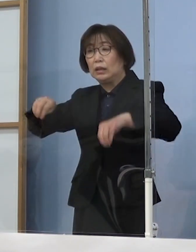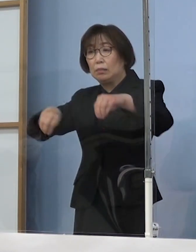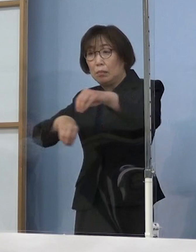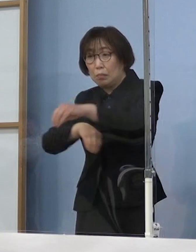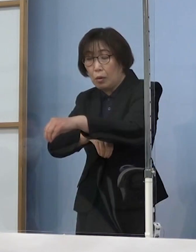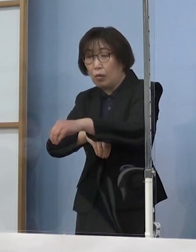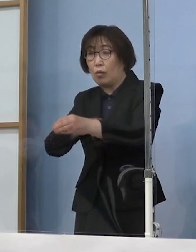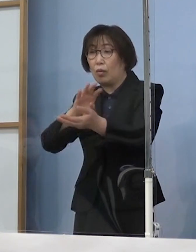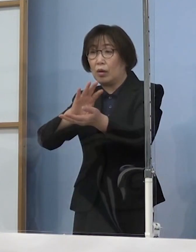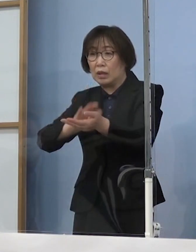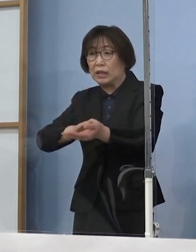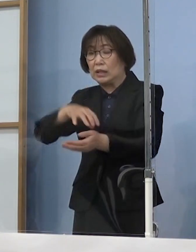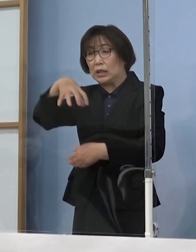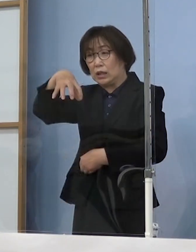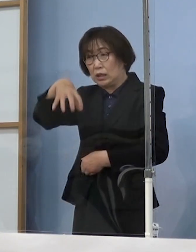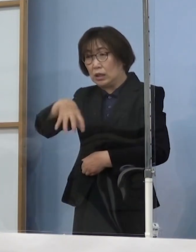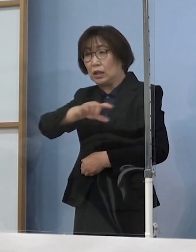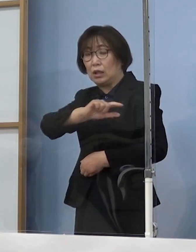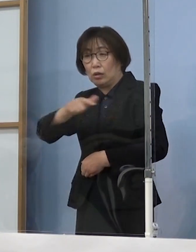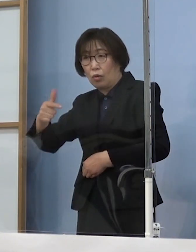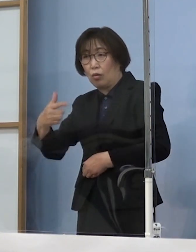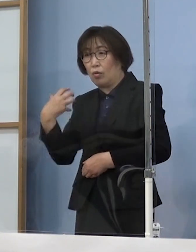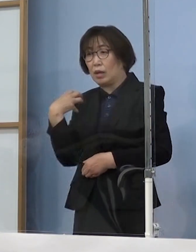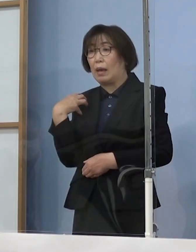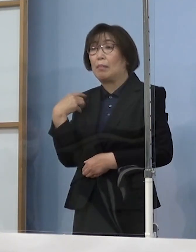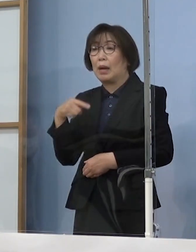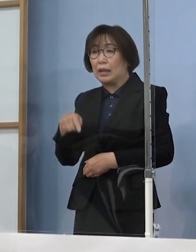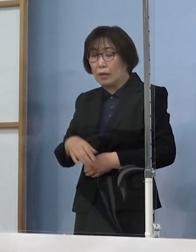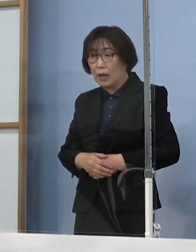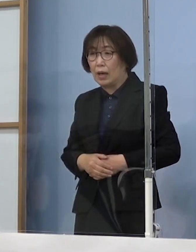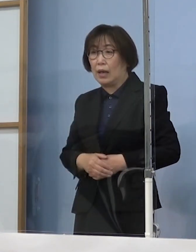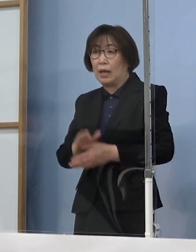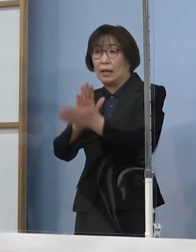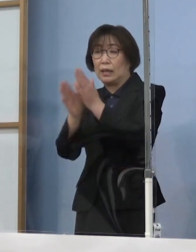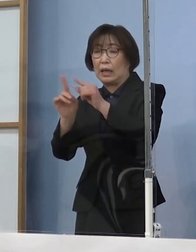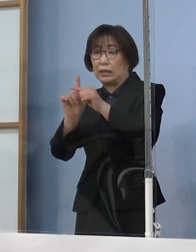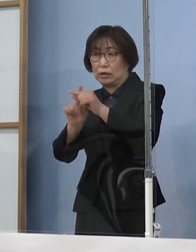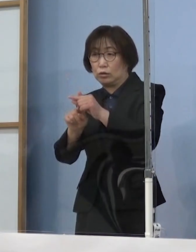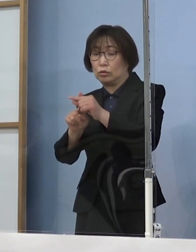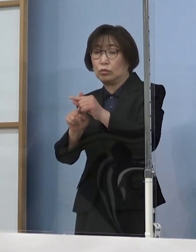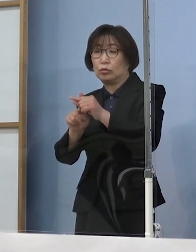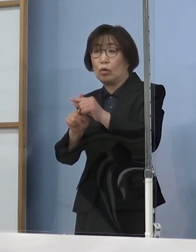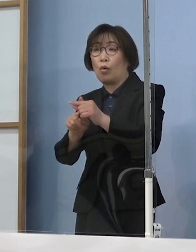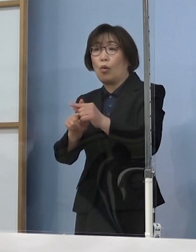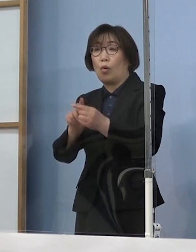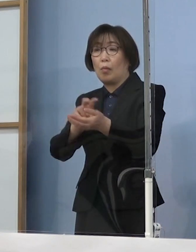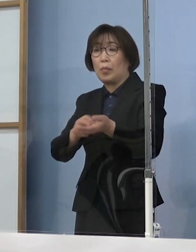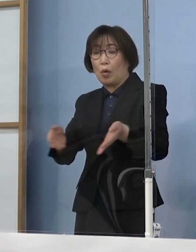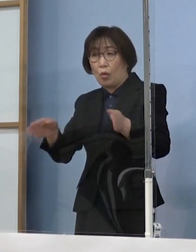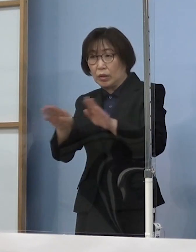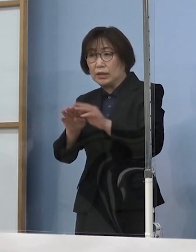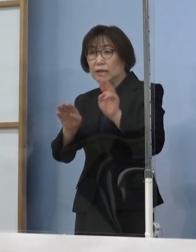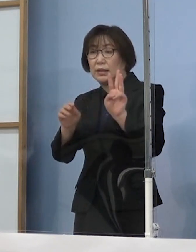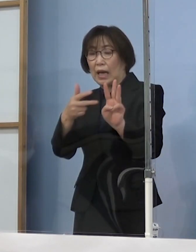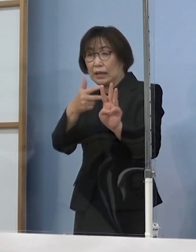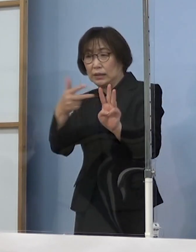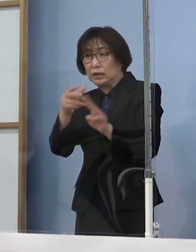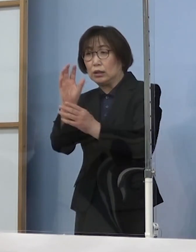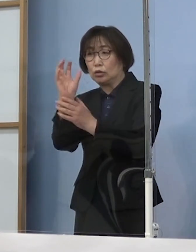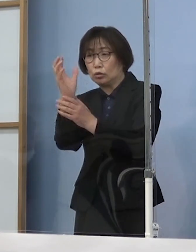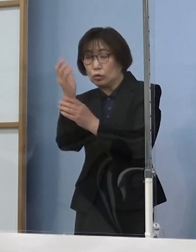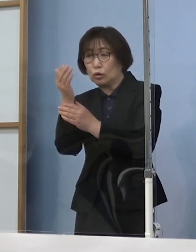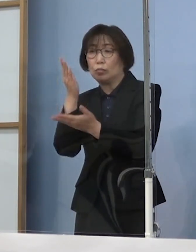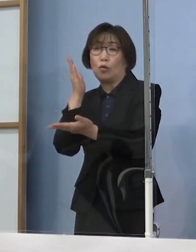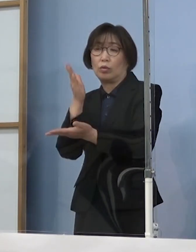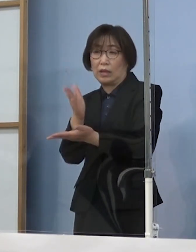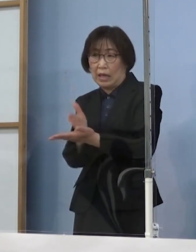医療の現場においてはまだ例えば県立中央病院での3次救急停止ということにもな